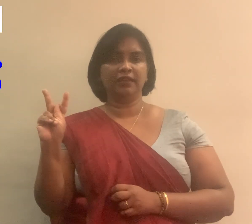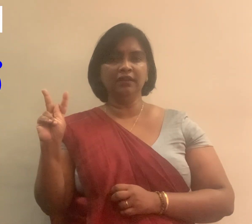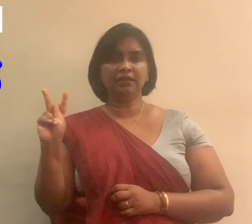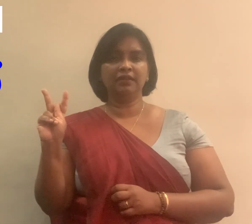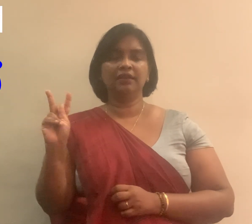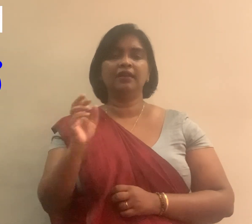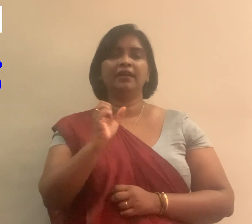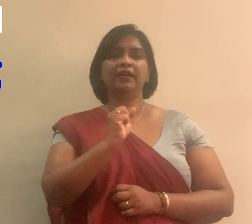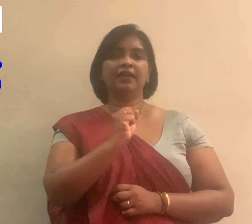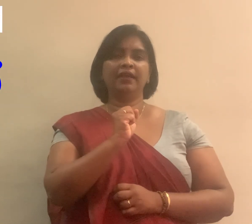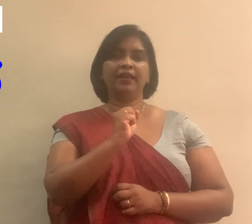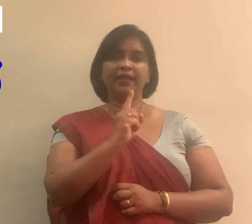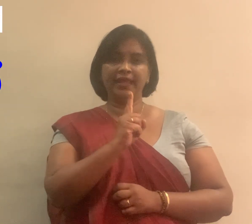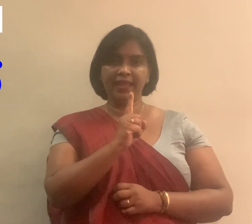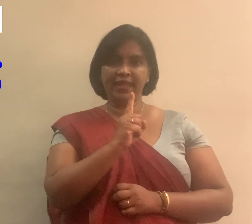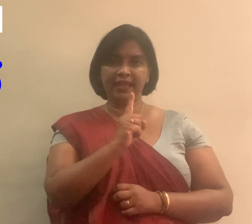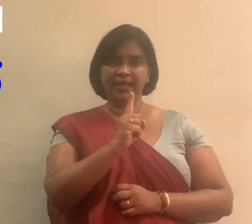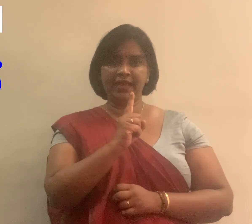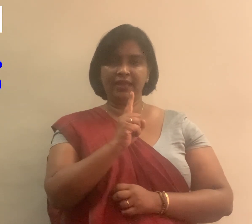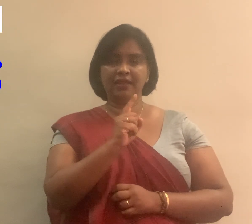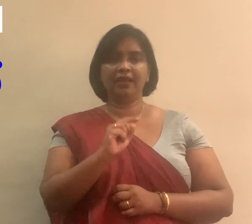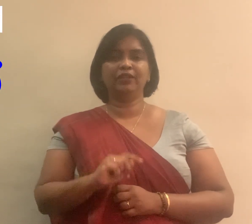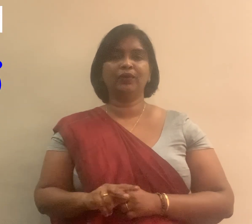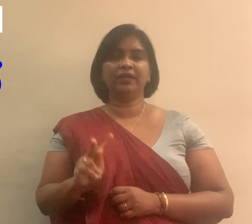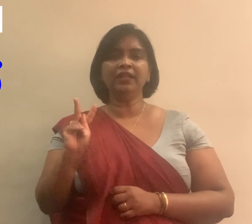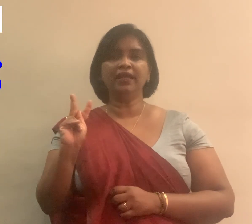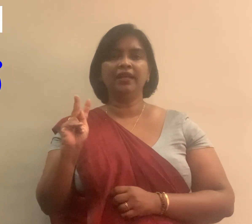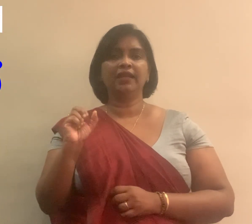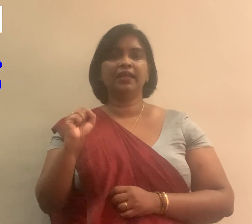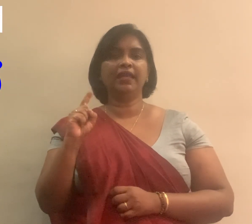K. A. එතකොට K.